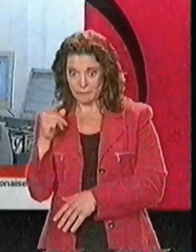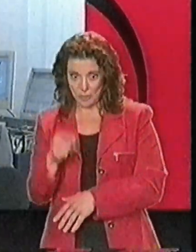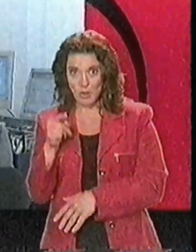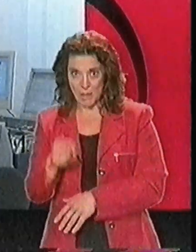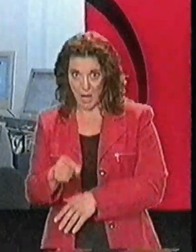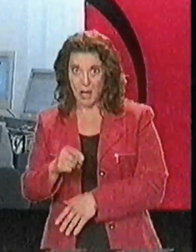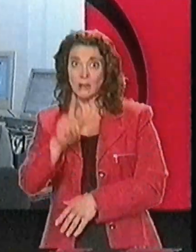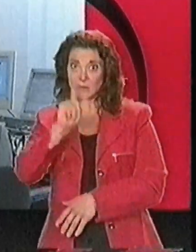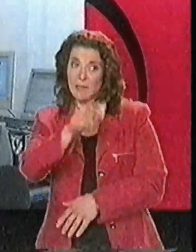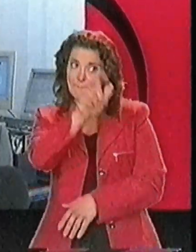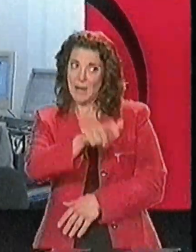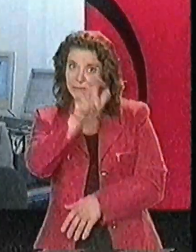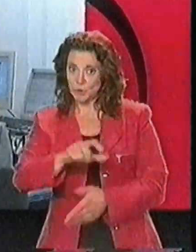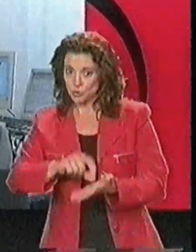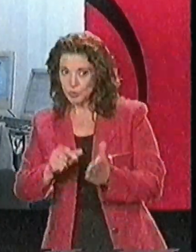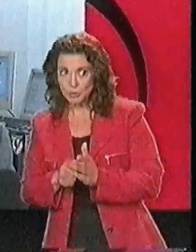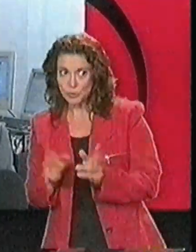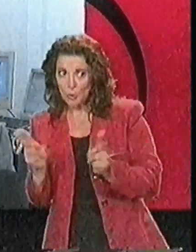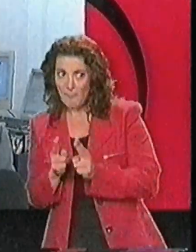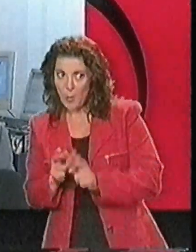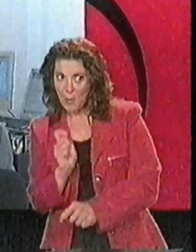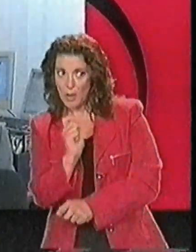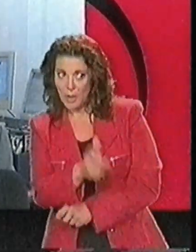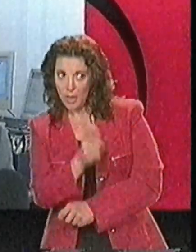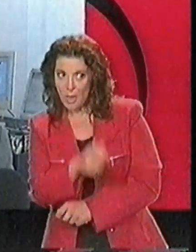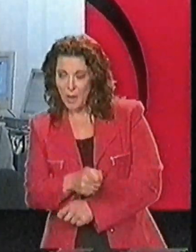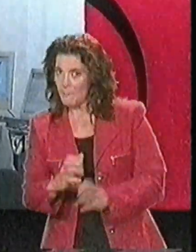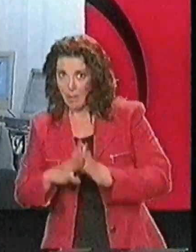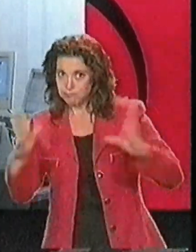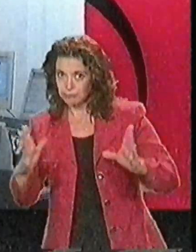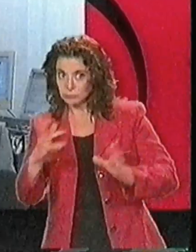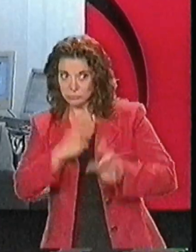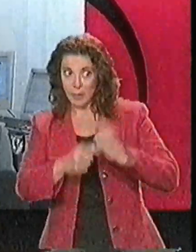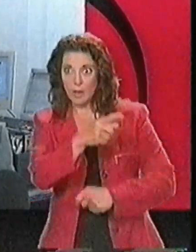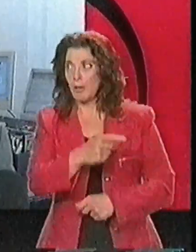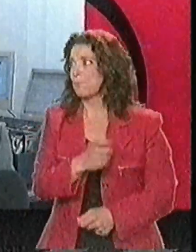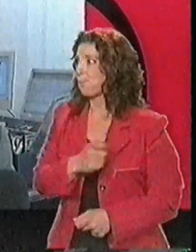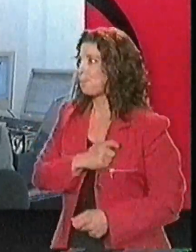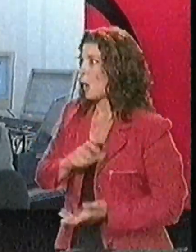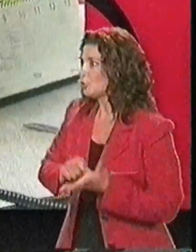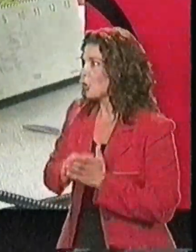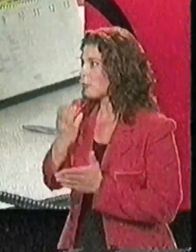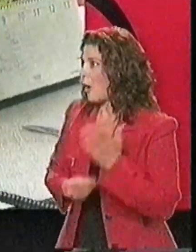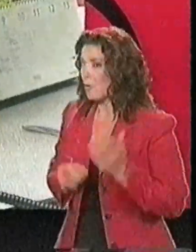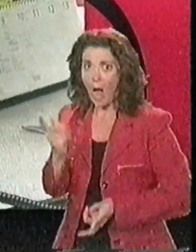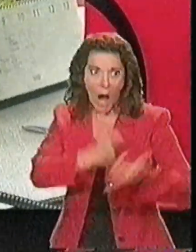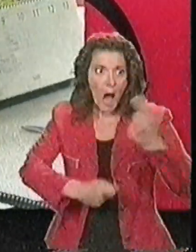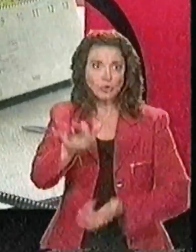rationné. Les gens ont eu peur que le sucre allait manquer et ils en ont acheté de grandes quantités.